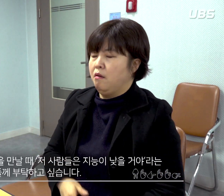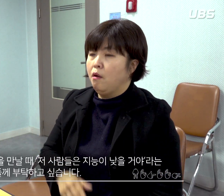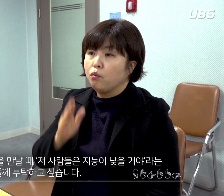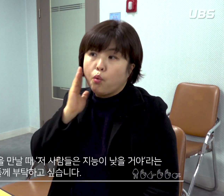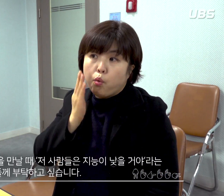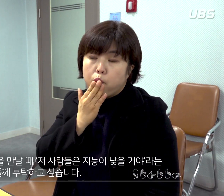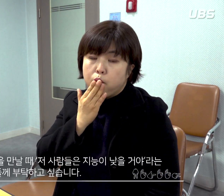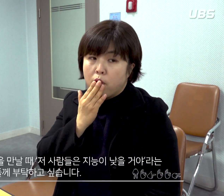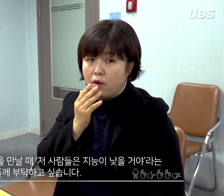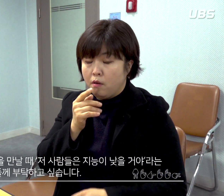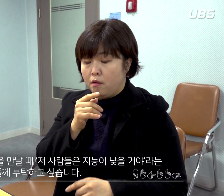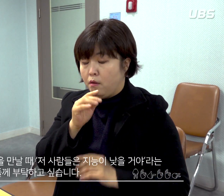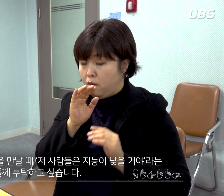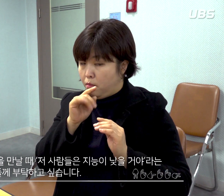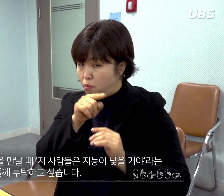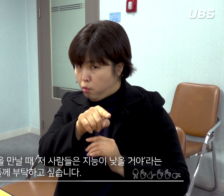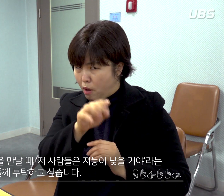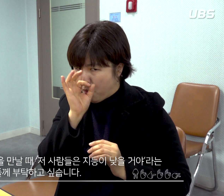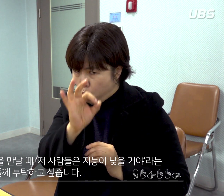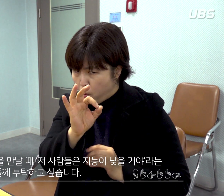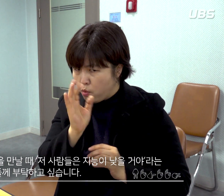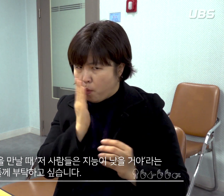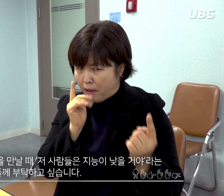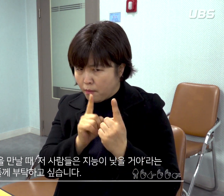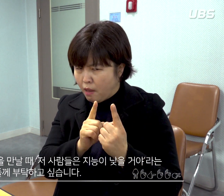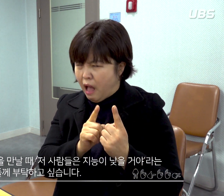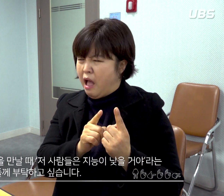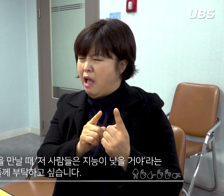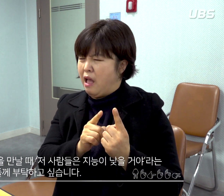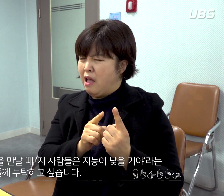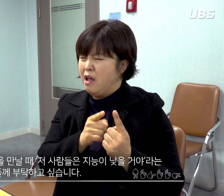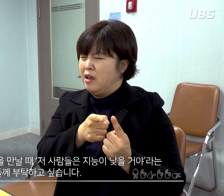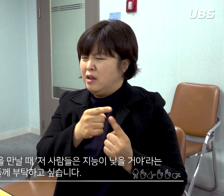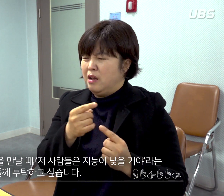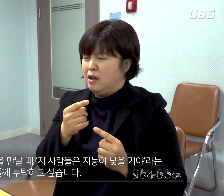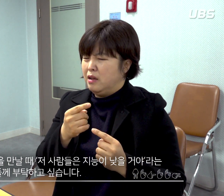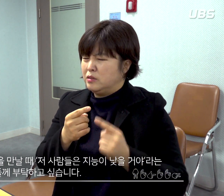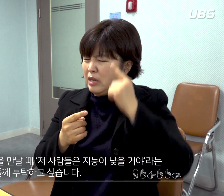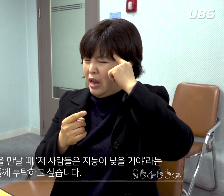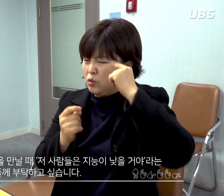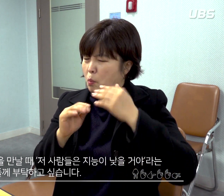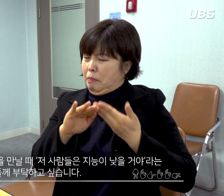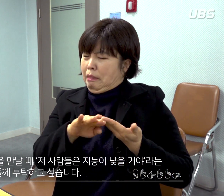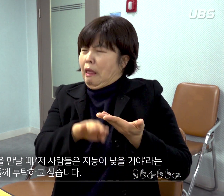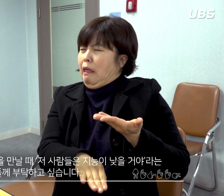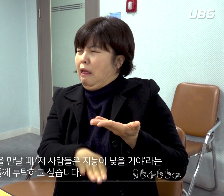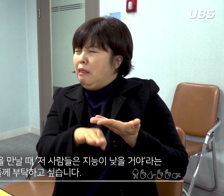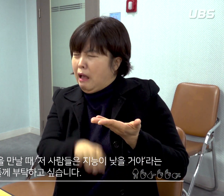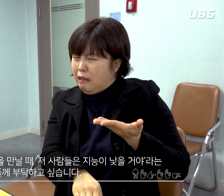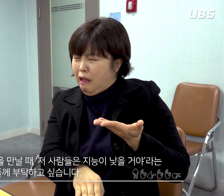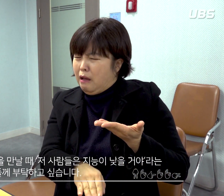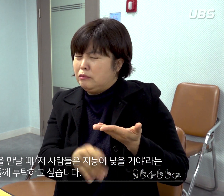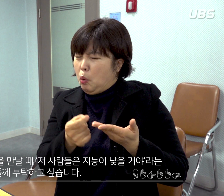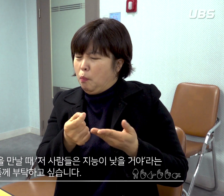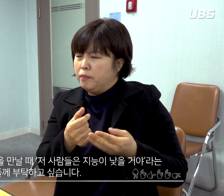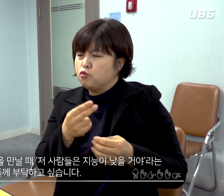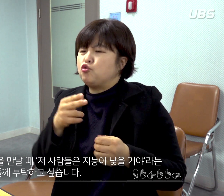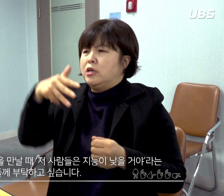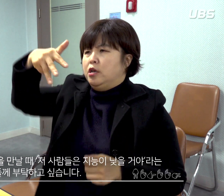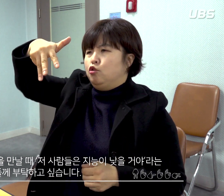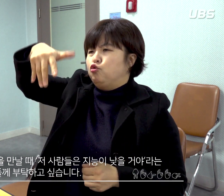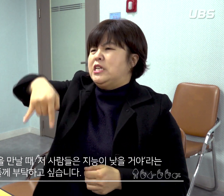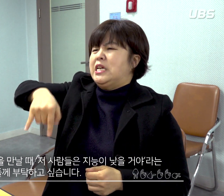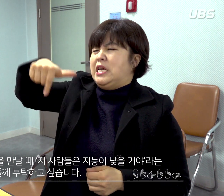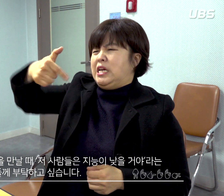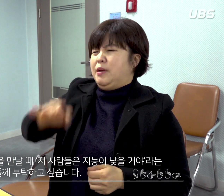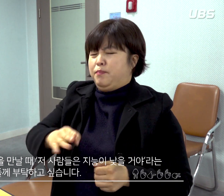청인 여러분, 농인을 만날 때 저 사람들은 지능이 낮을 거야 라는 생각을 가지신 분들께 부탁하고